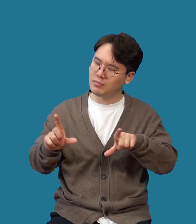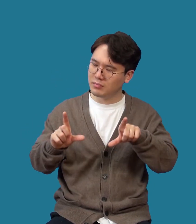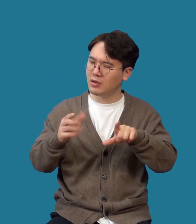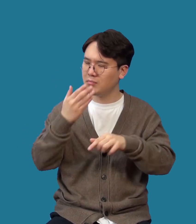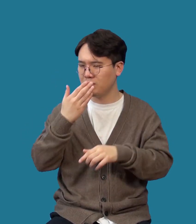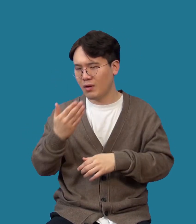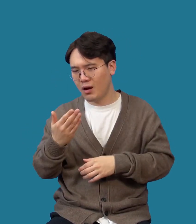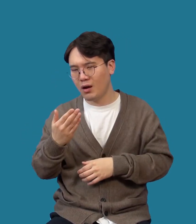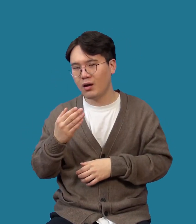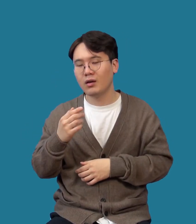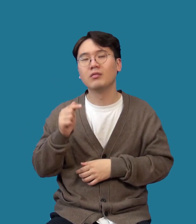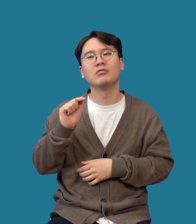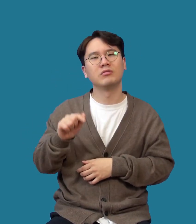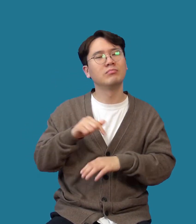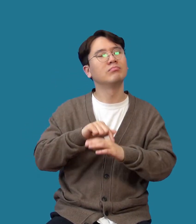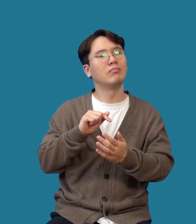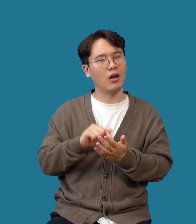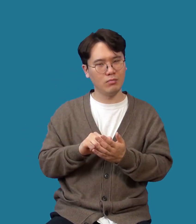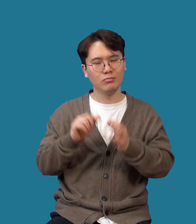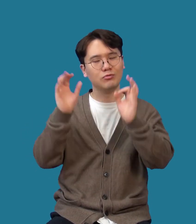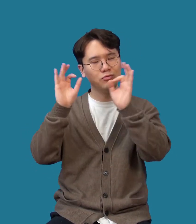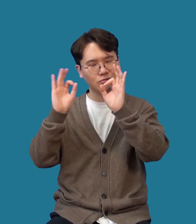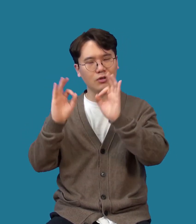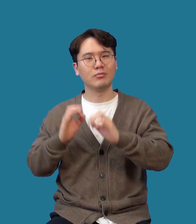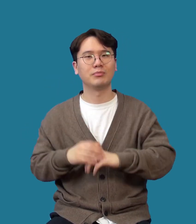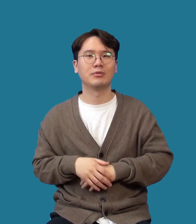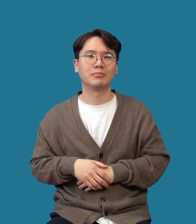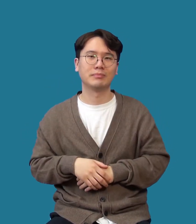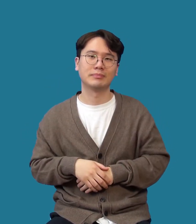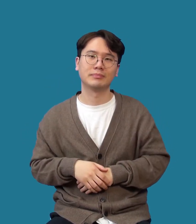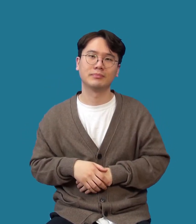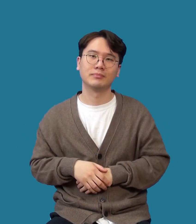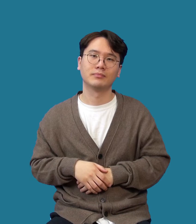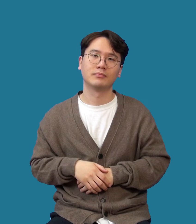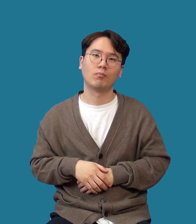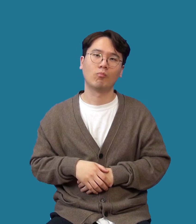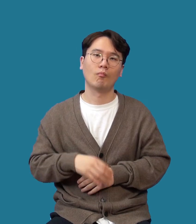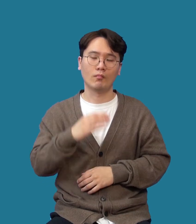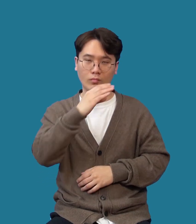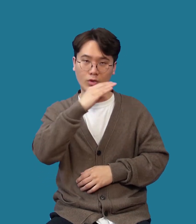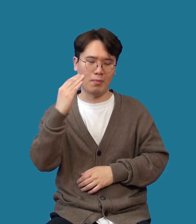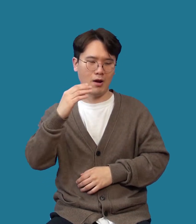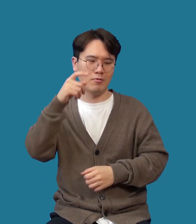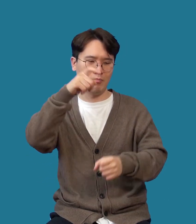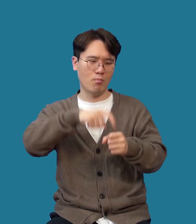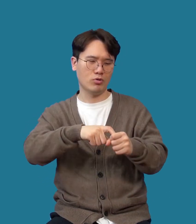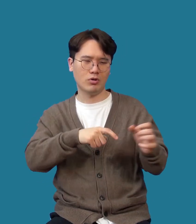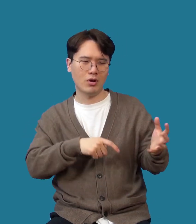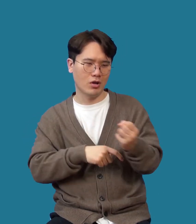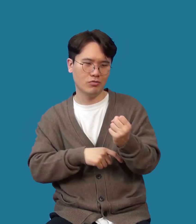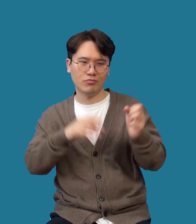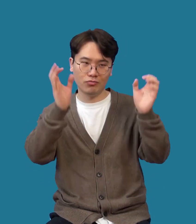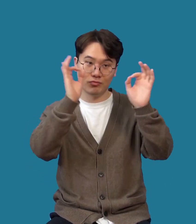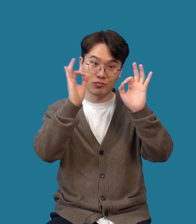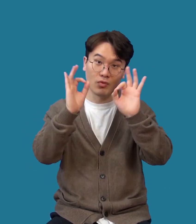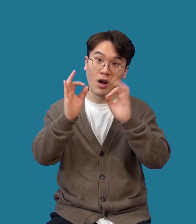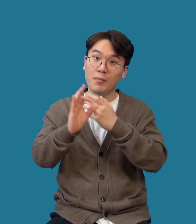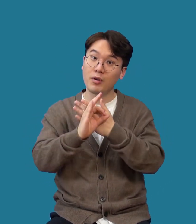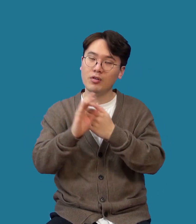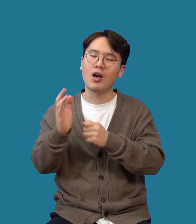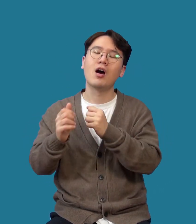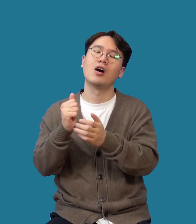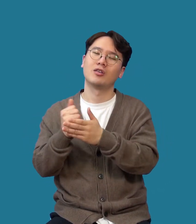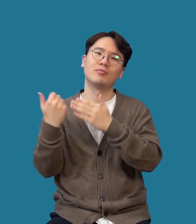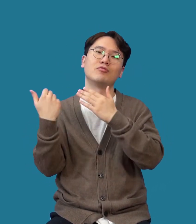그거 갈급해서 구한 것이죠. 그래서 바른 목적을 가지고 구하면 하나님이 주십니다.